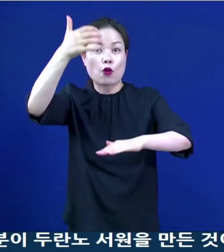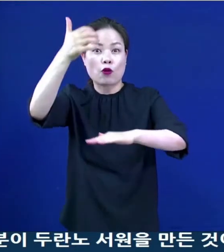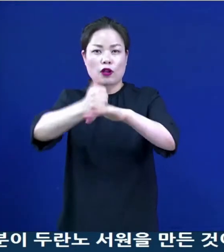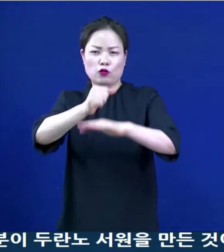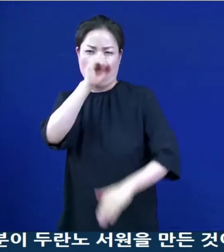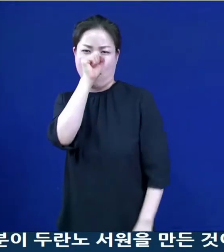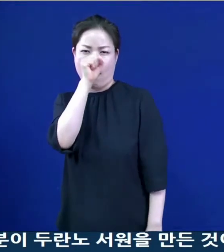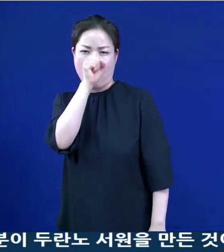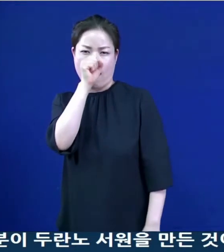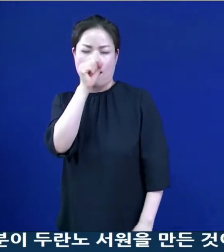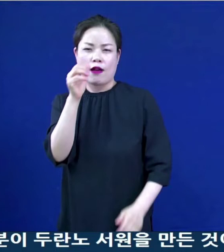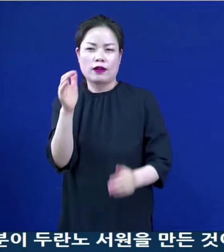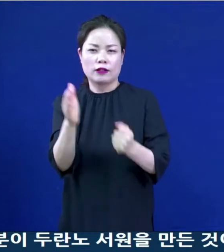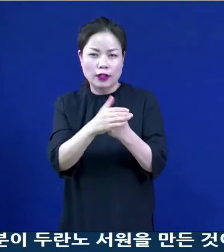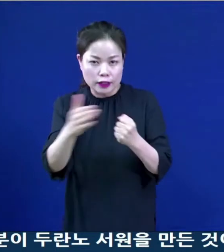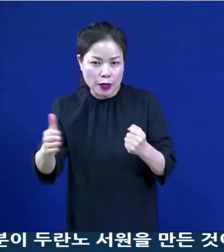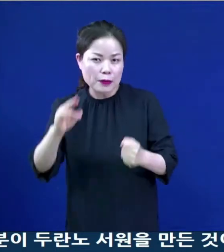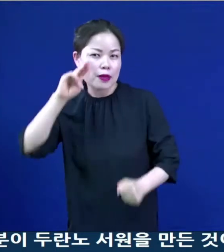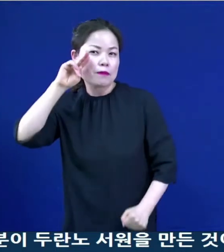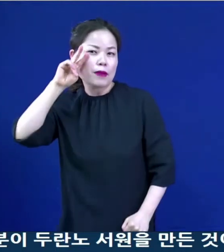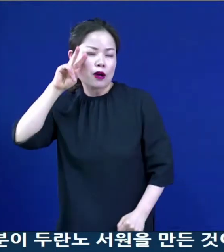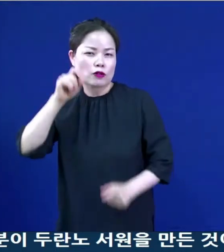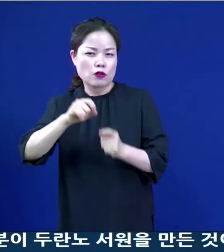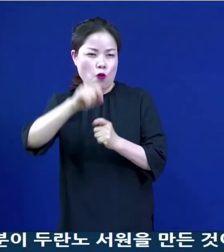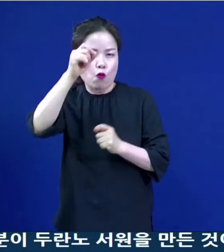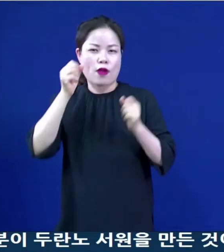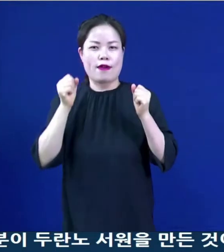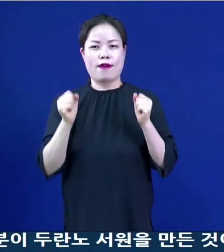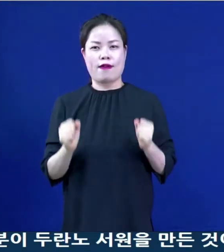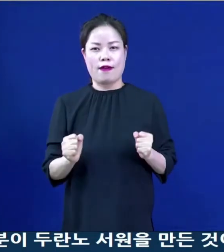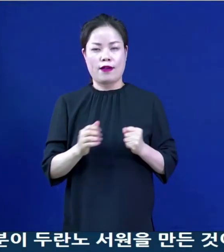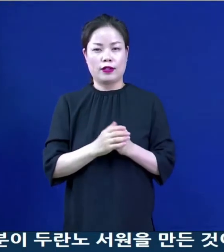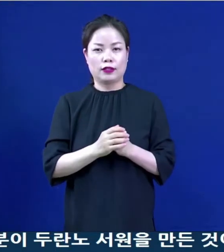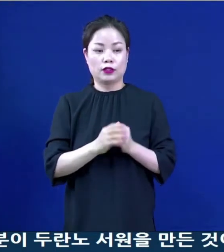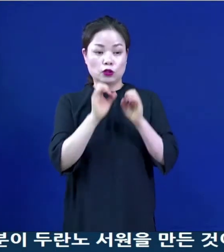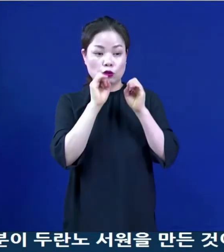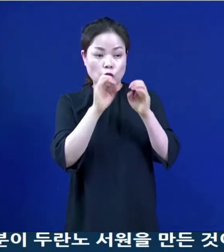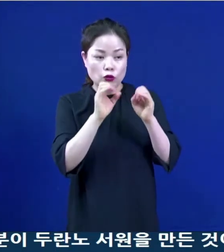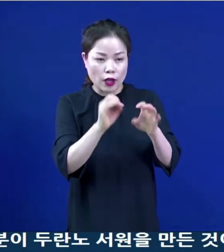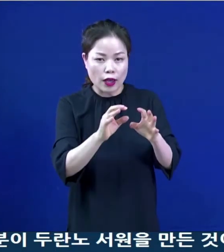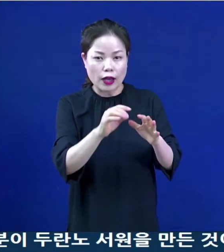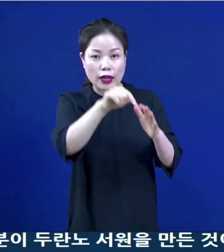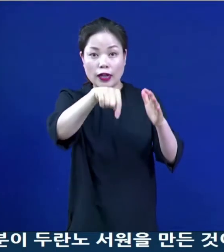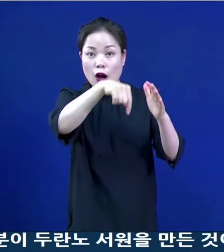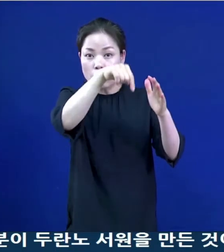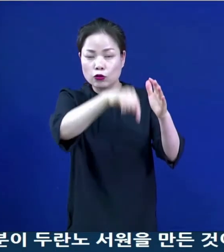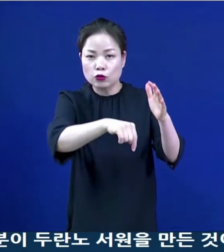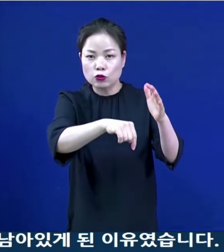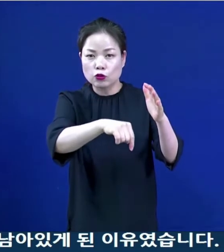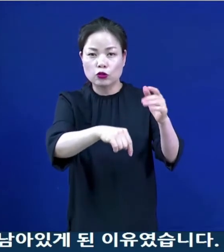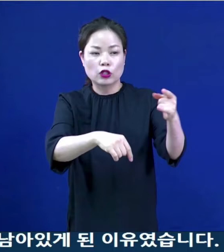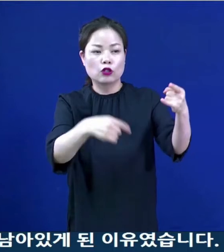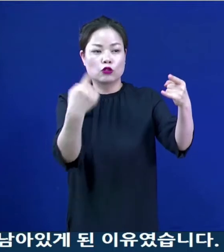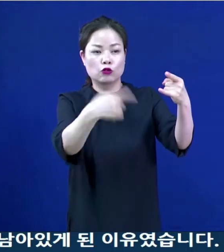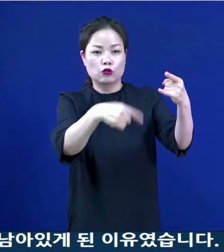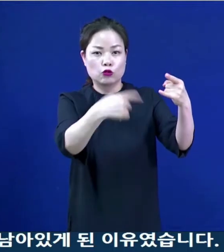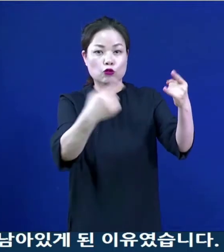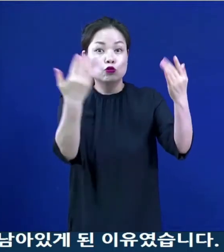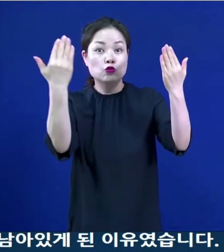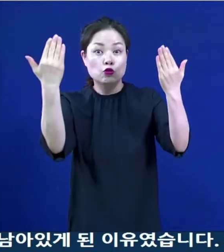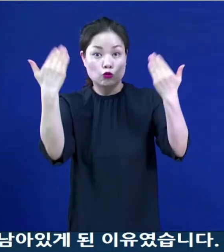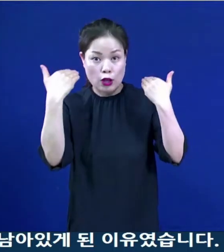바울이 에베소에 오래 남아 있었다. 그래서 전략적으로 선교하는 모델 가운데 두란노 서원을